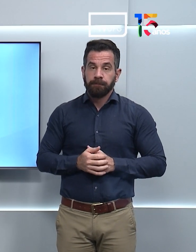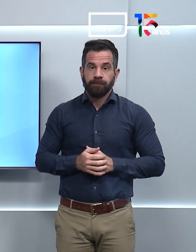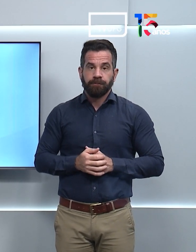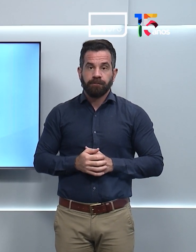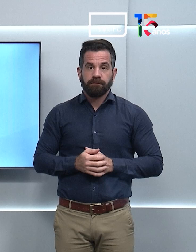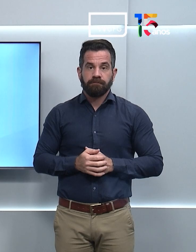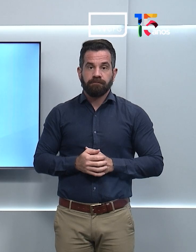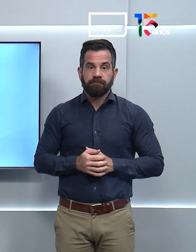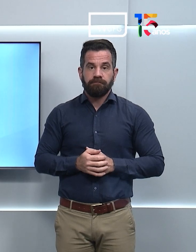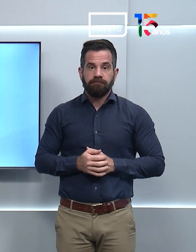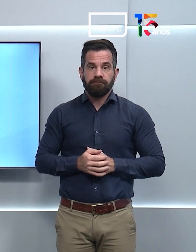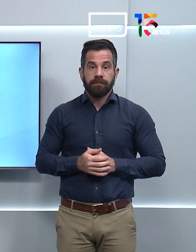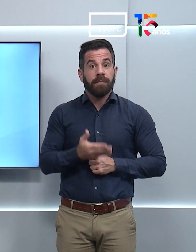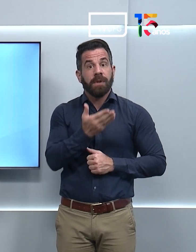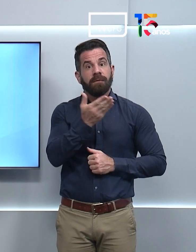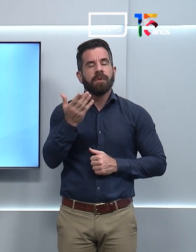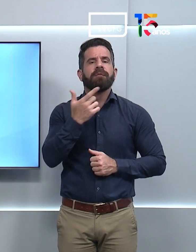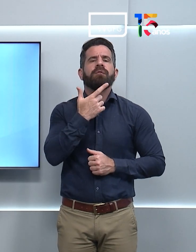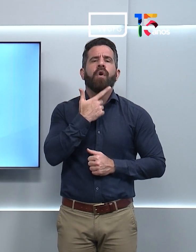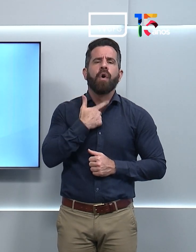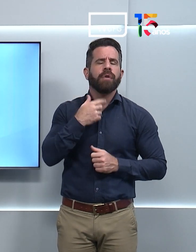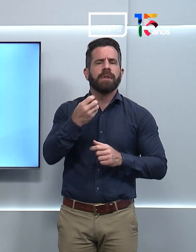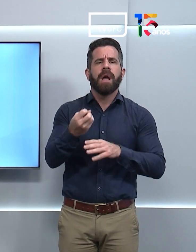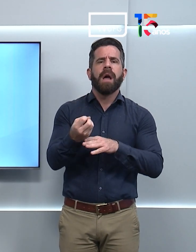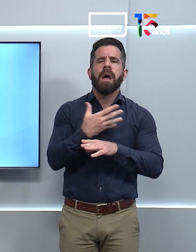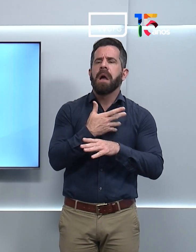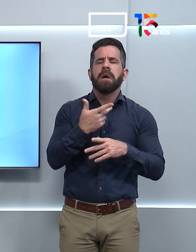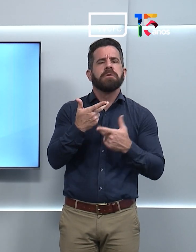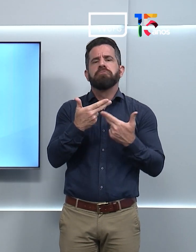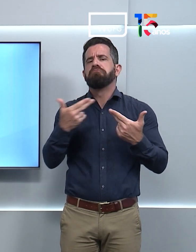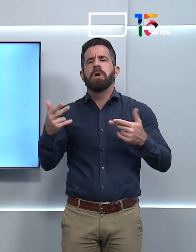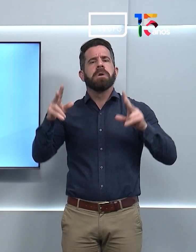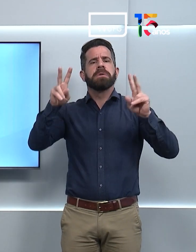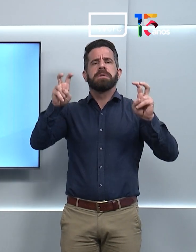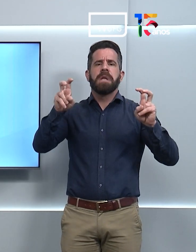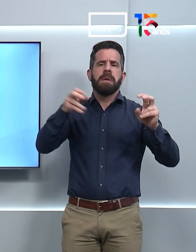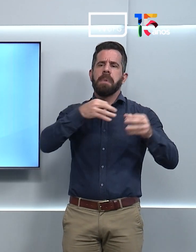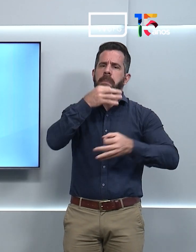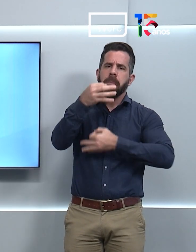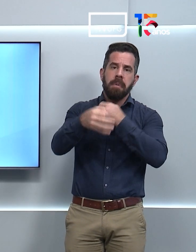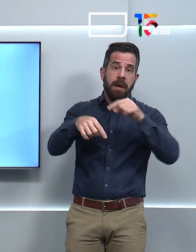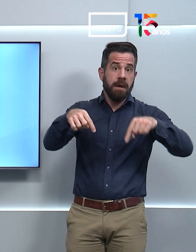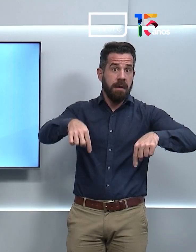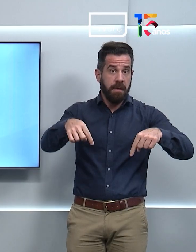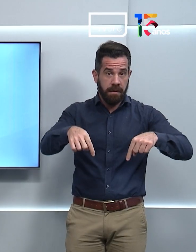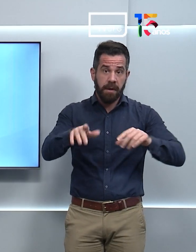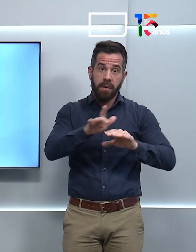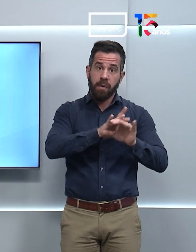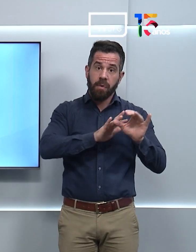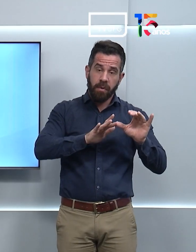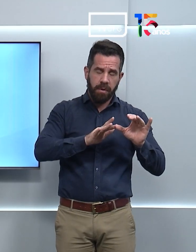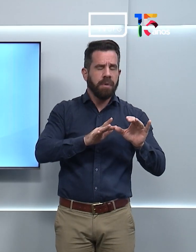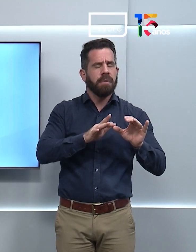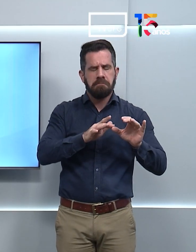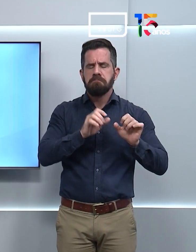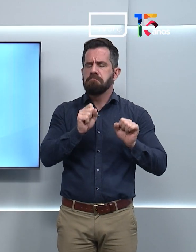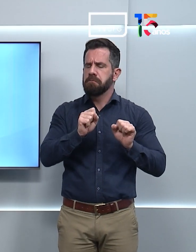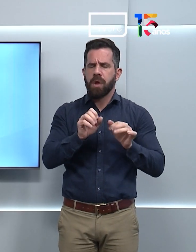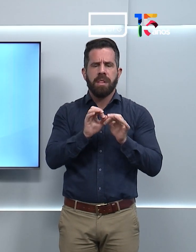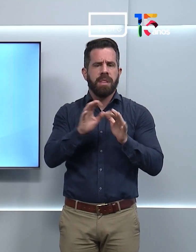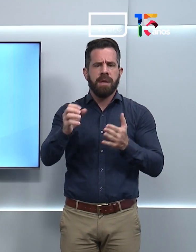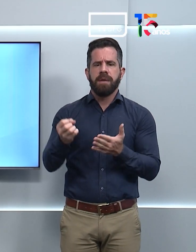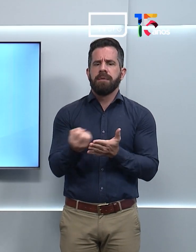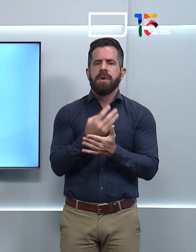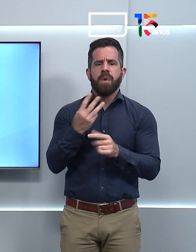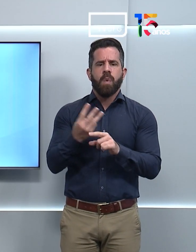Se você quiser compartilhar com a gente qualquer informação, fazer uma sugestão de tema para a gente trazer para a entrevista, é só mandar uma mensagem no